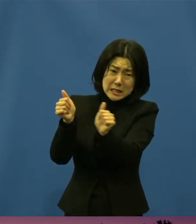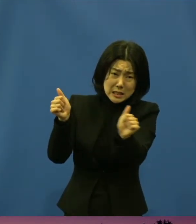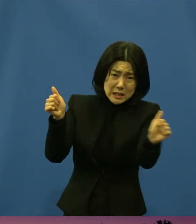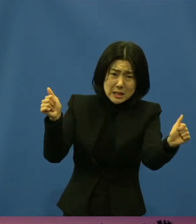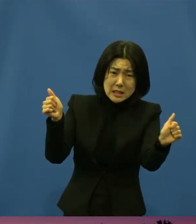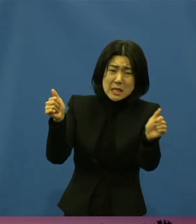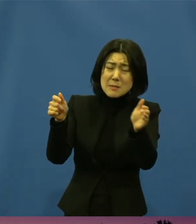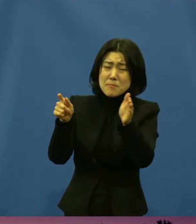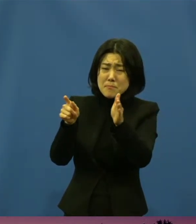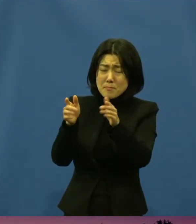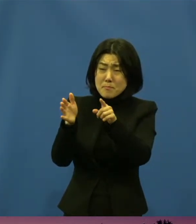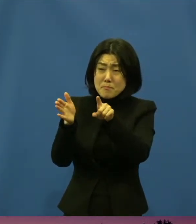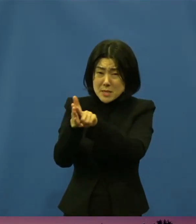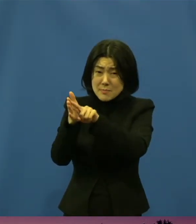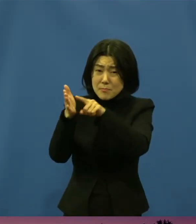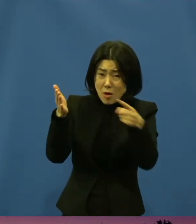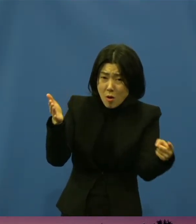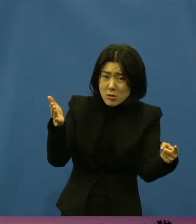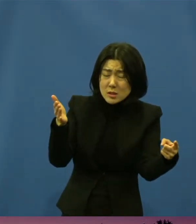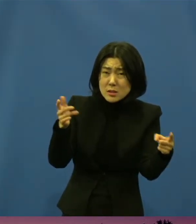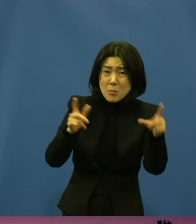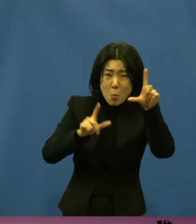어떻게 나타나느냐? 첫째는요,